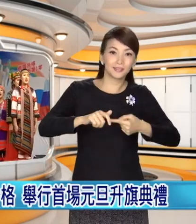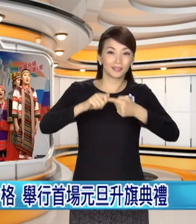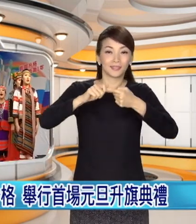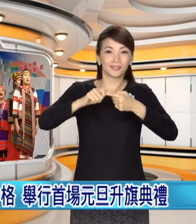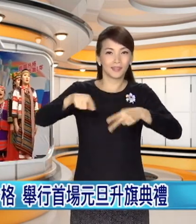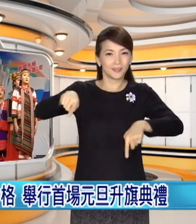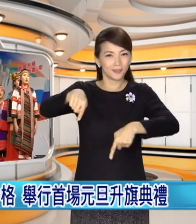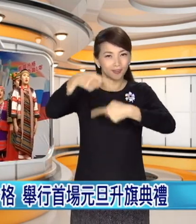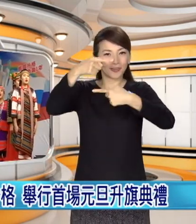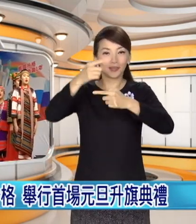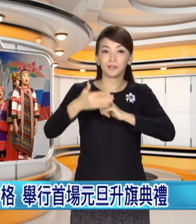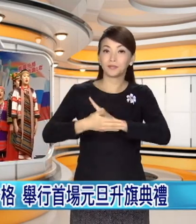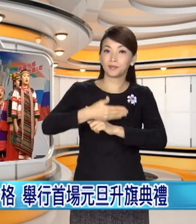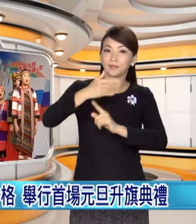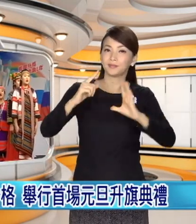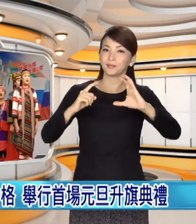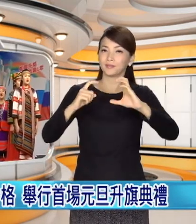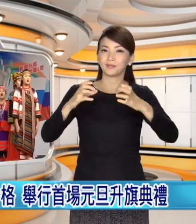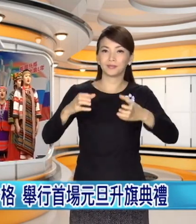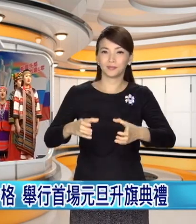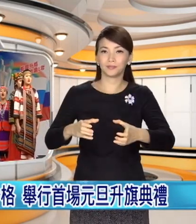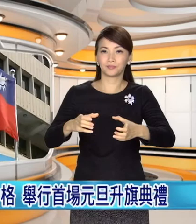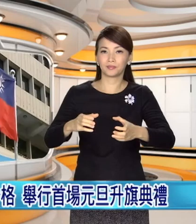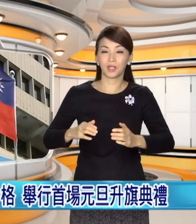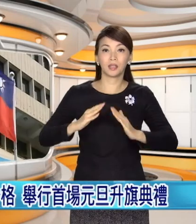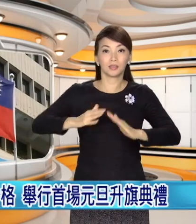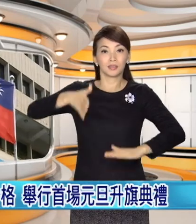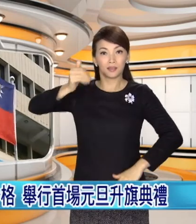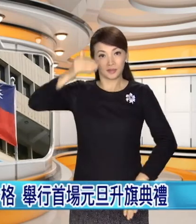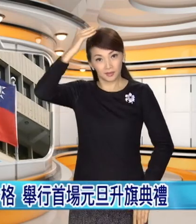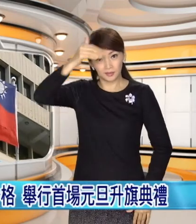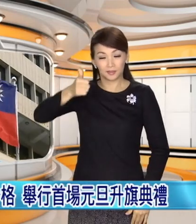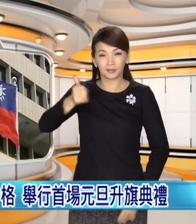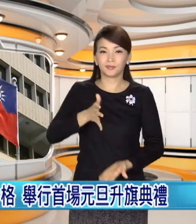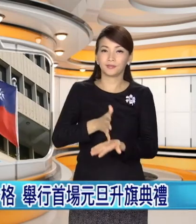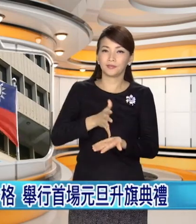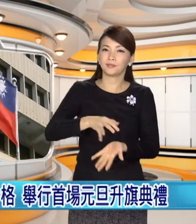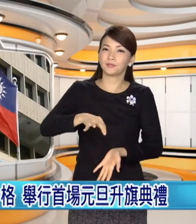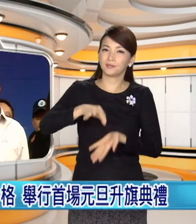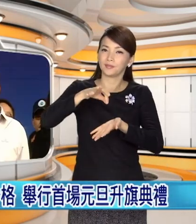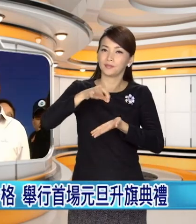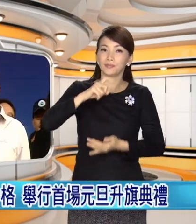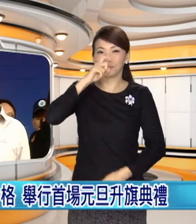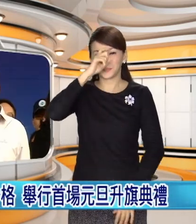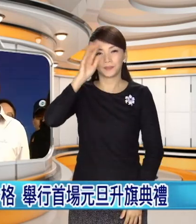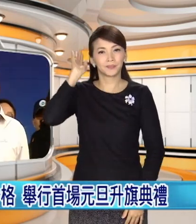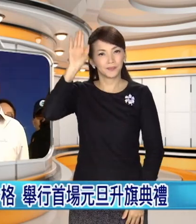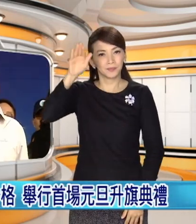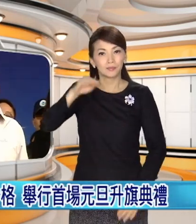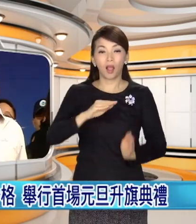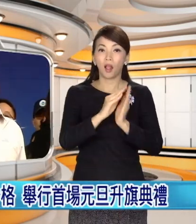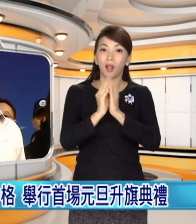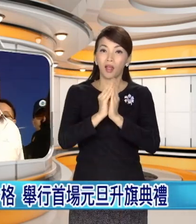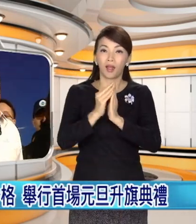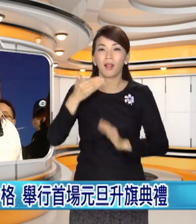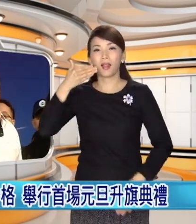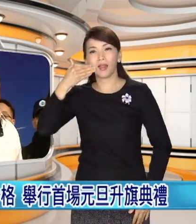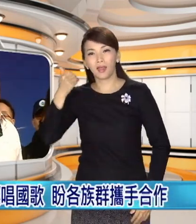礼。市长郑文灿在会中提到了，希望未来桃园不分蓝绿，各